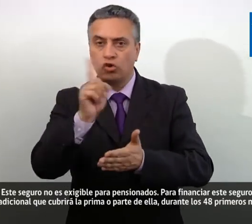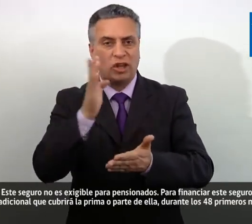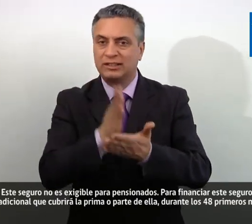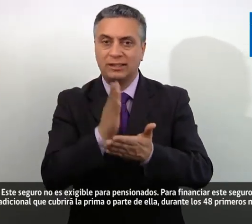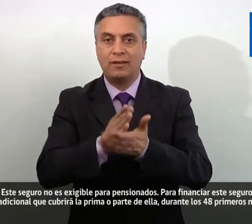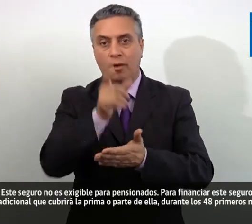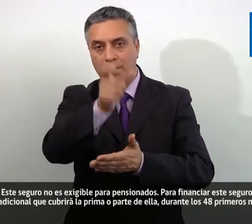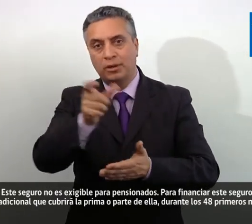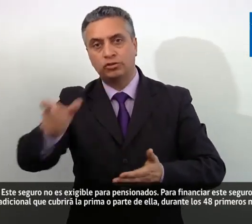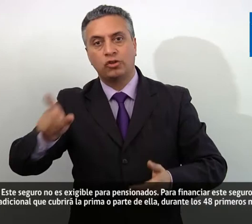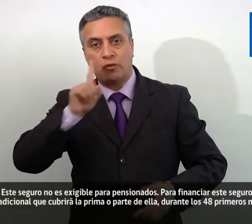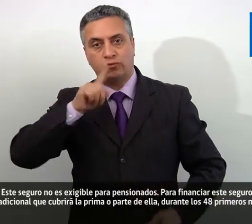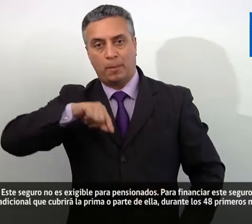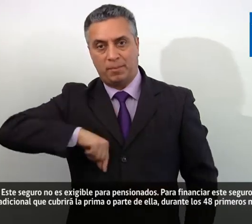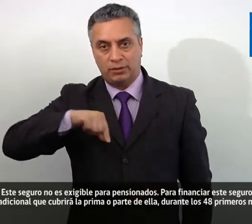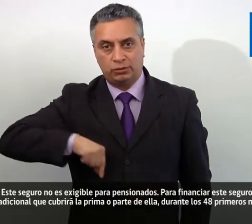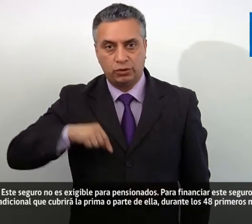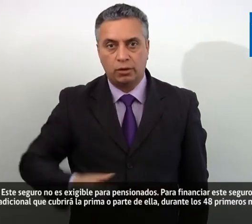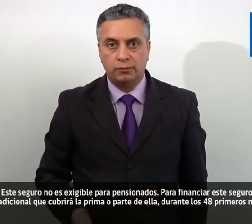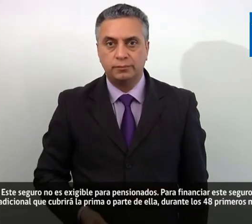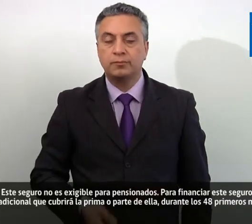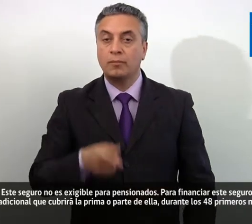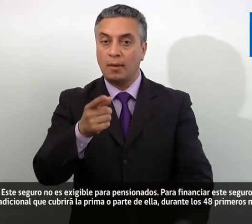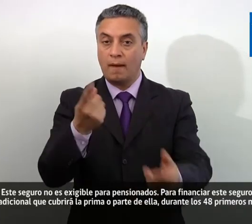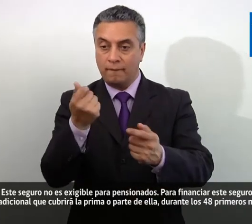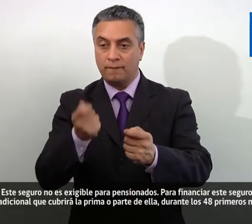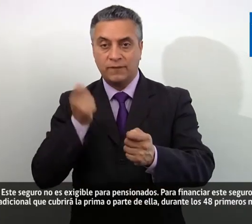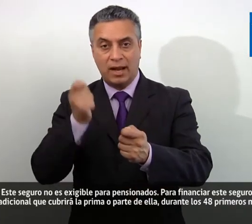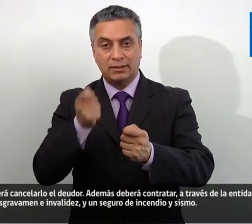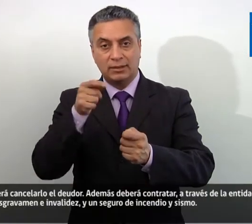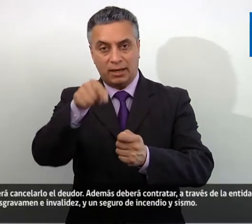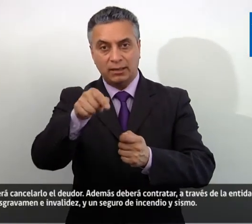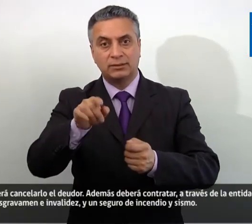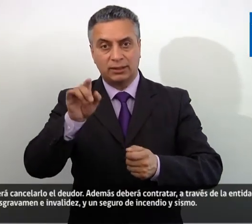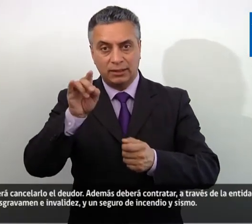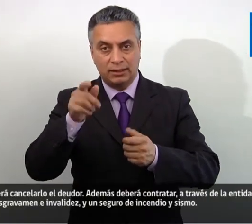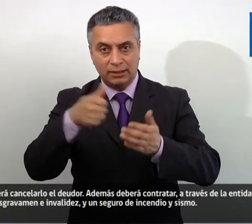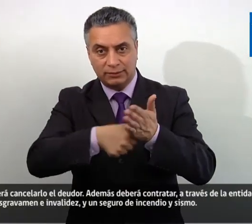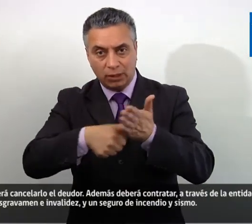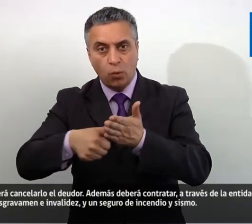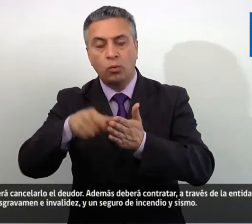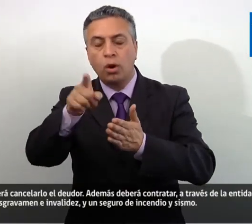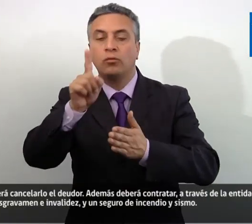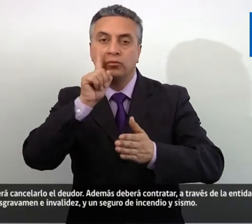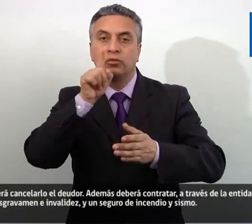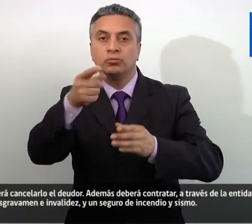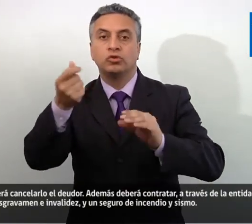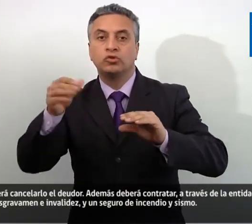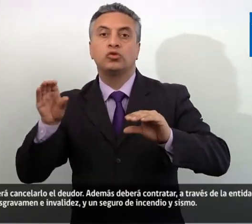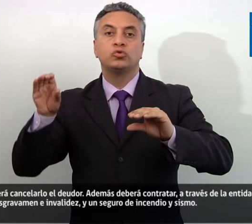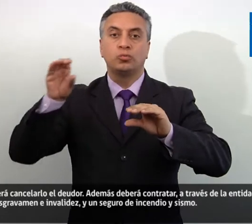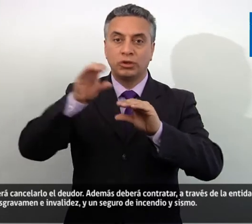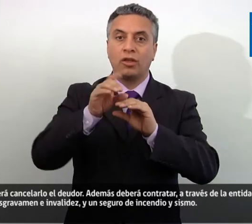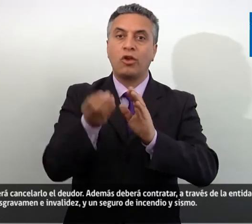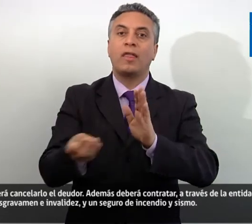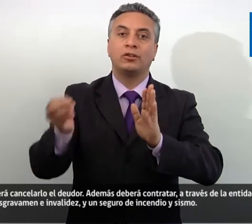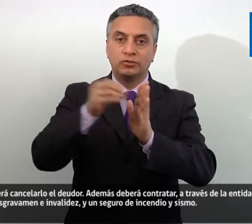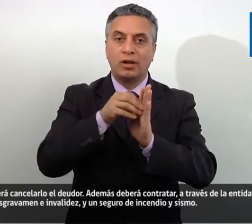del crédito. El saldo deberá cancelarlo el deudor. Además, deberá contratar a través de la entidad